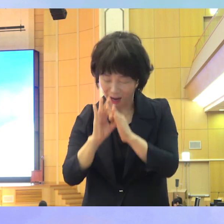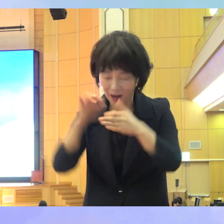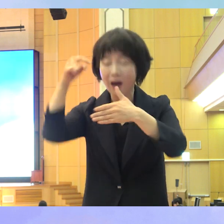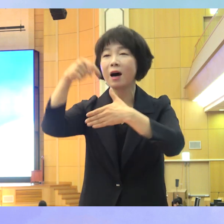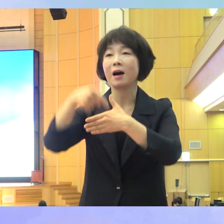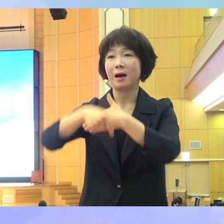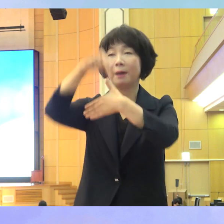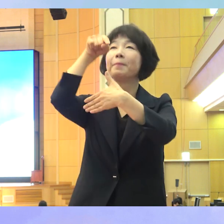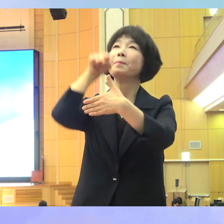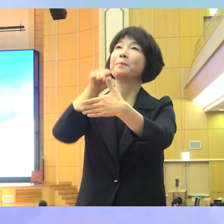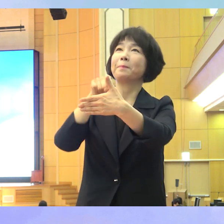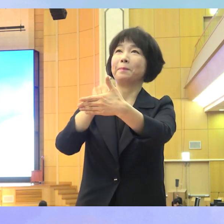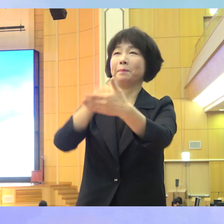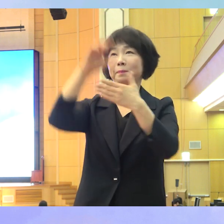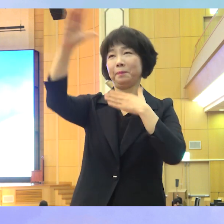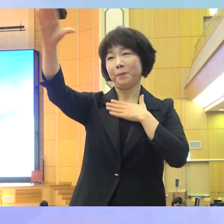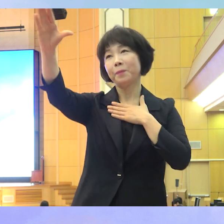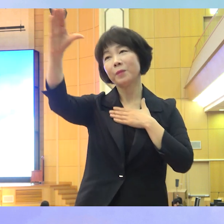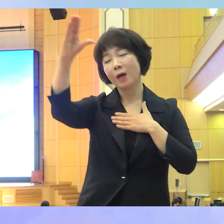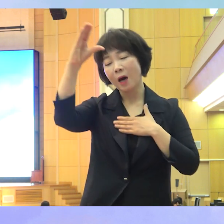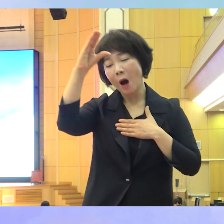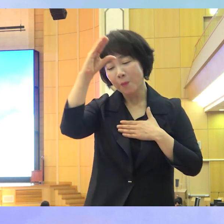주님의 마음